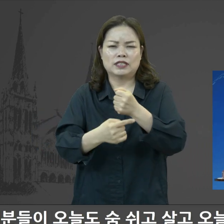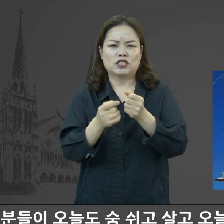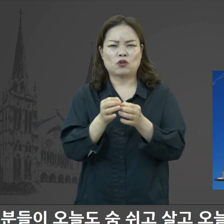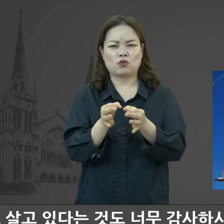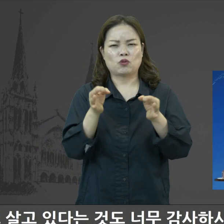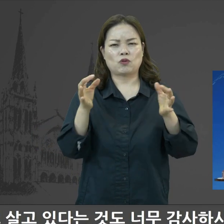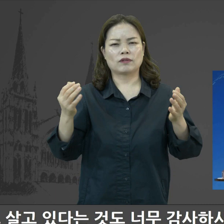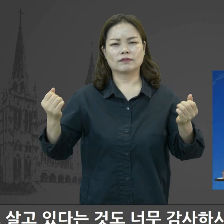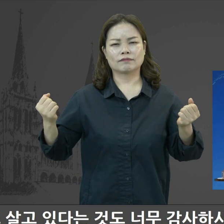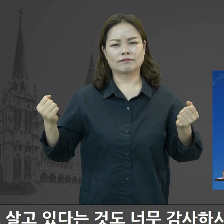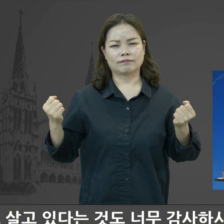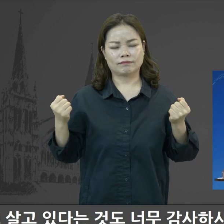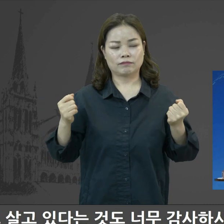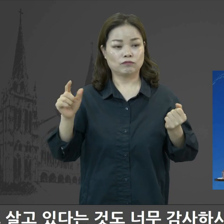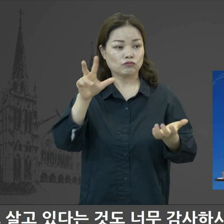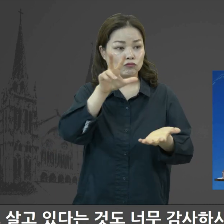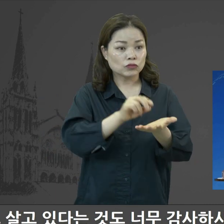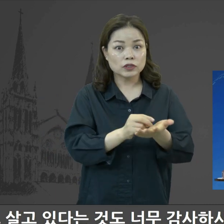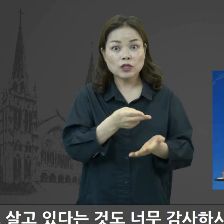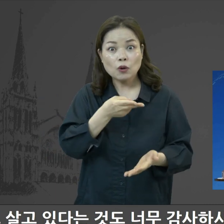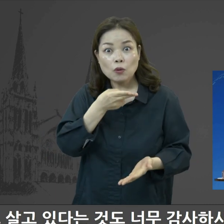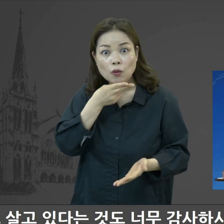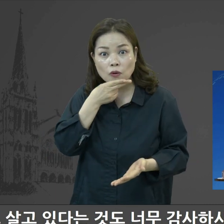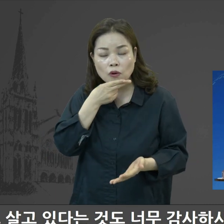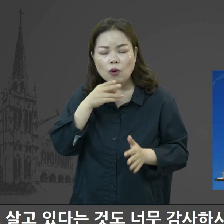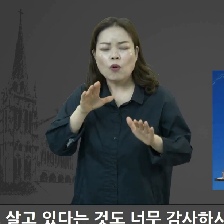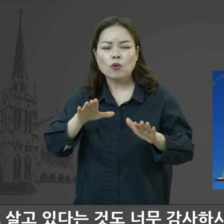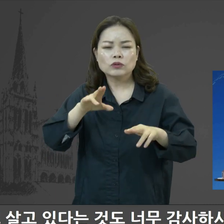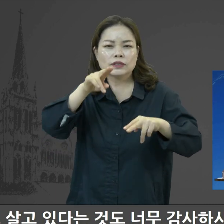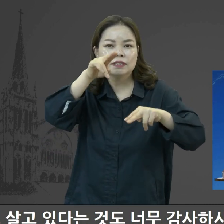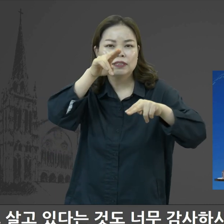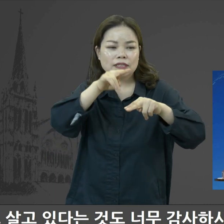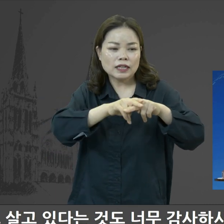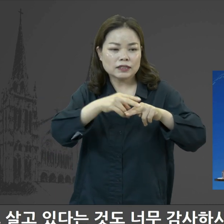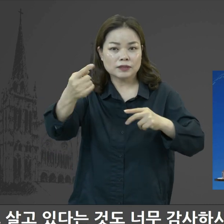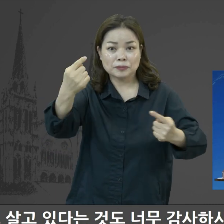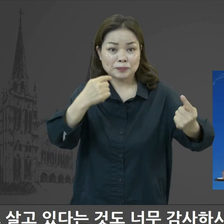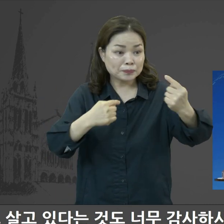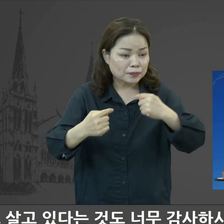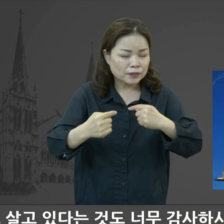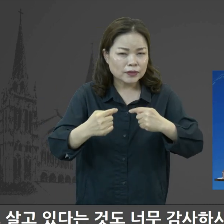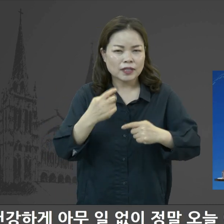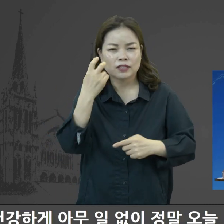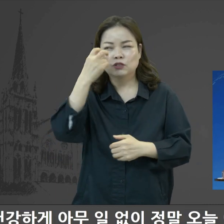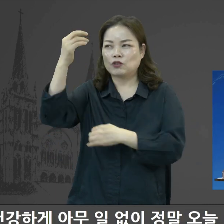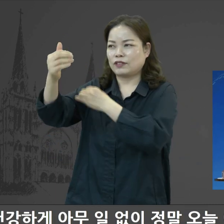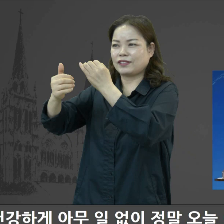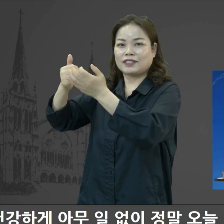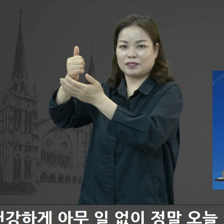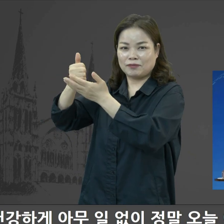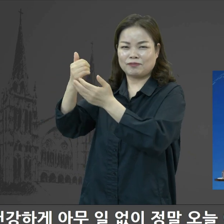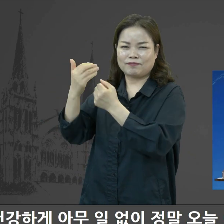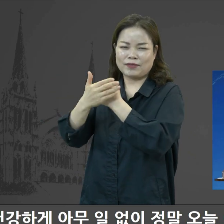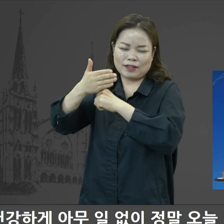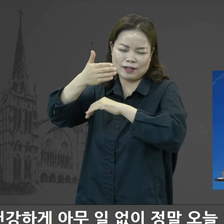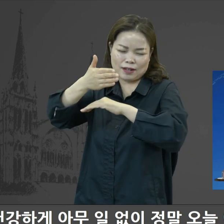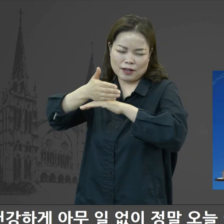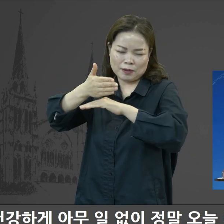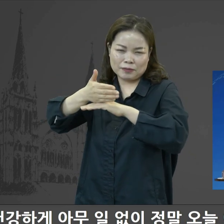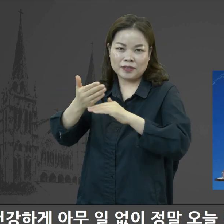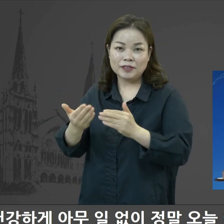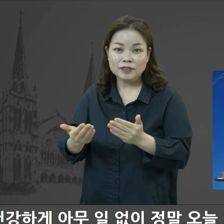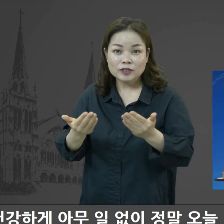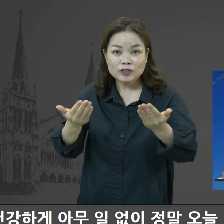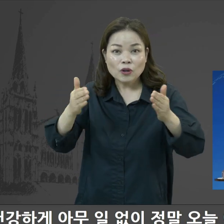동안도 이렇게 건강하게 아무 일 없이 정말 오늘 이 자리에 오기까지 지켜주신 그 하나님 은혜에 더 많이